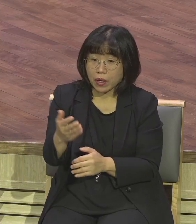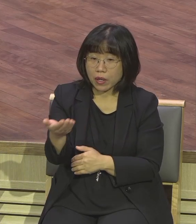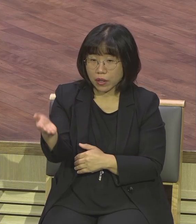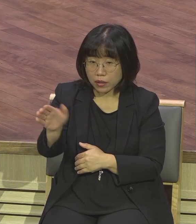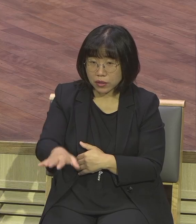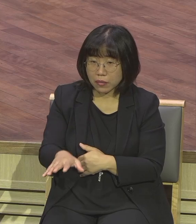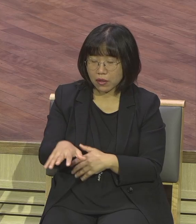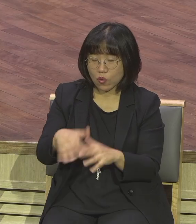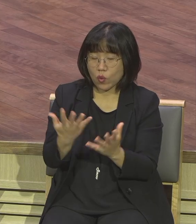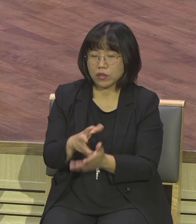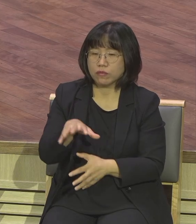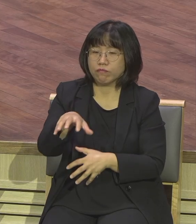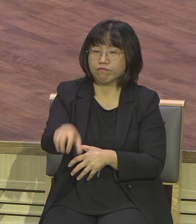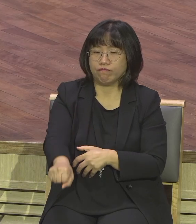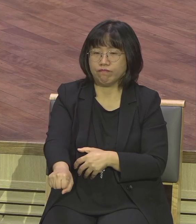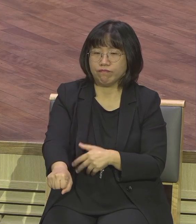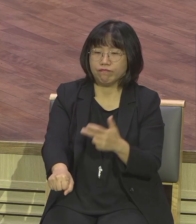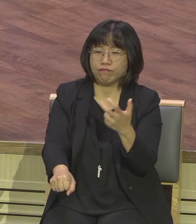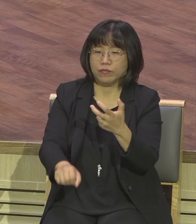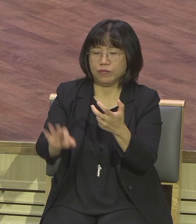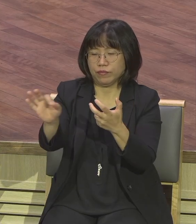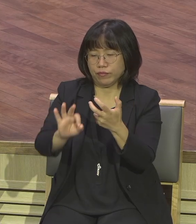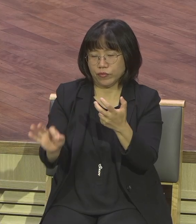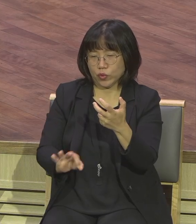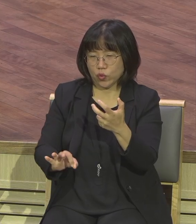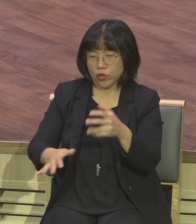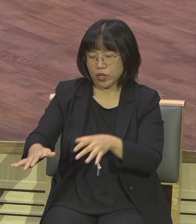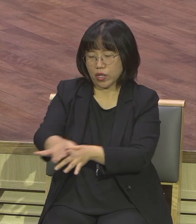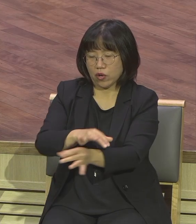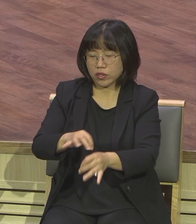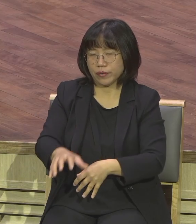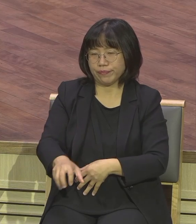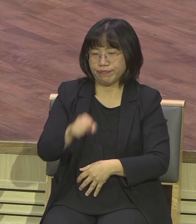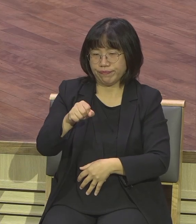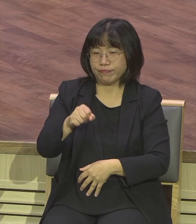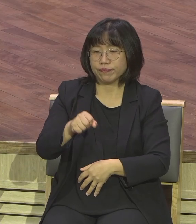장악했죠. 고립 상태에서인데 어떻게 그럴 수 있느냐?